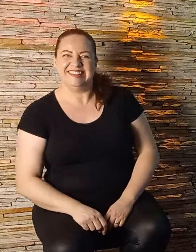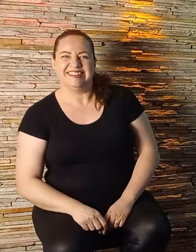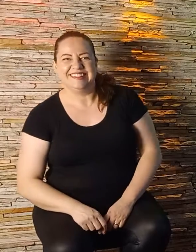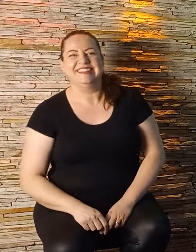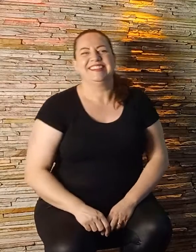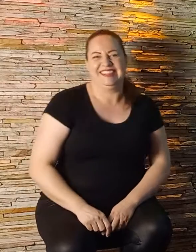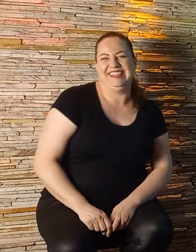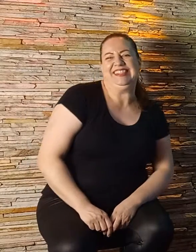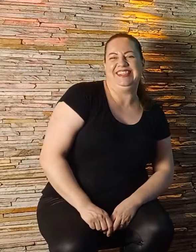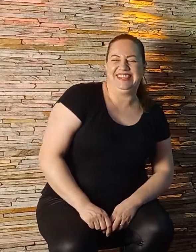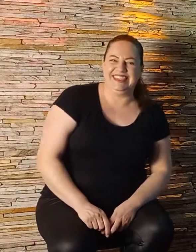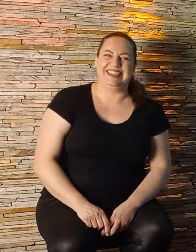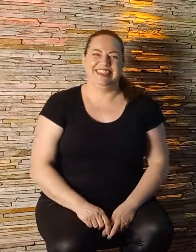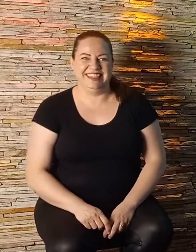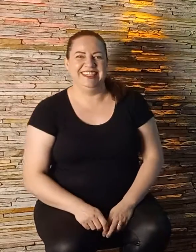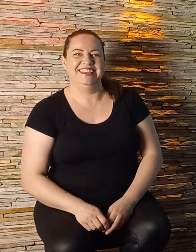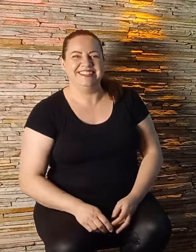eita